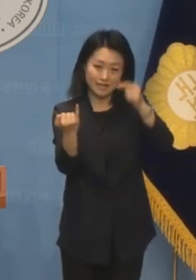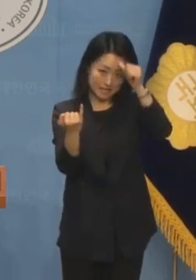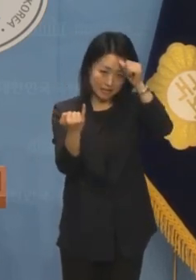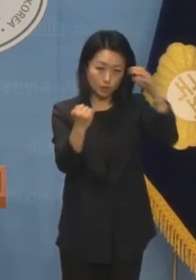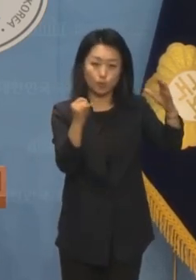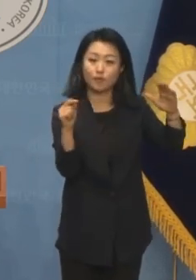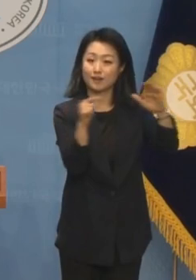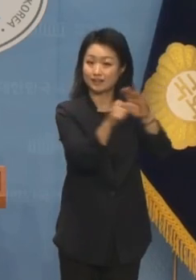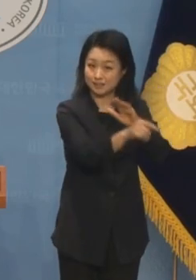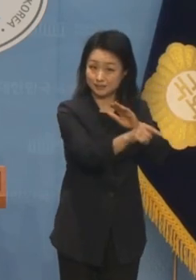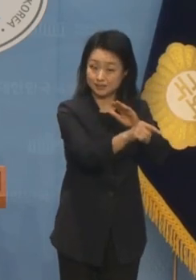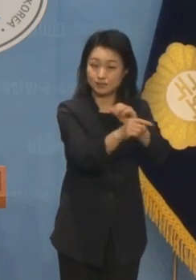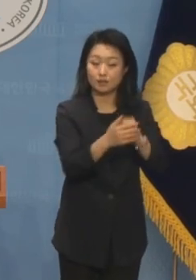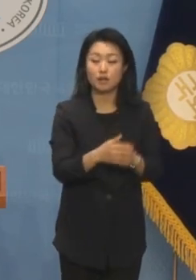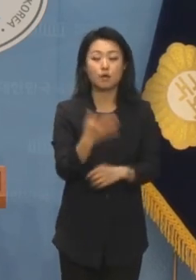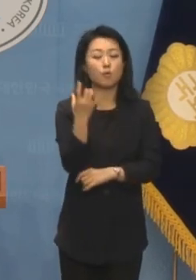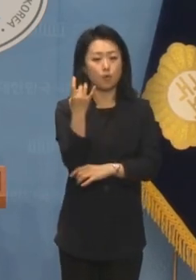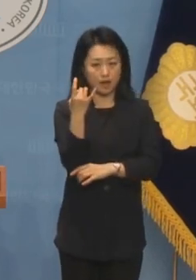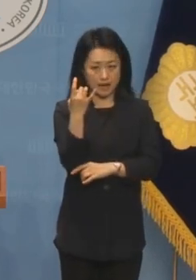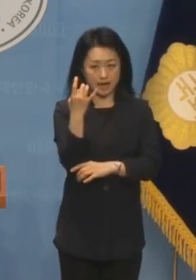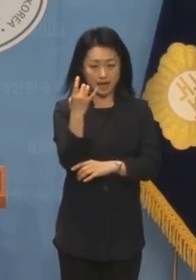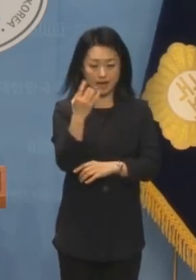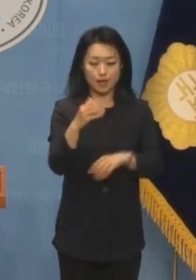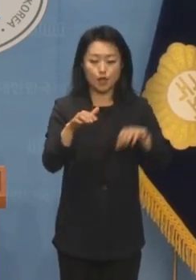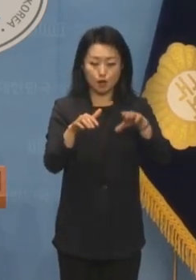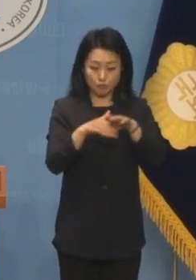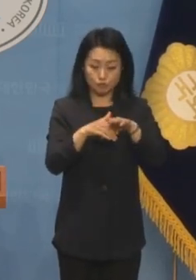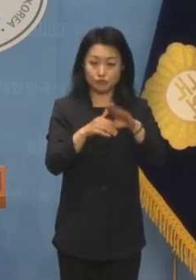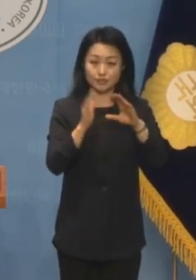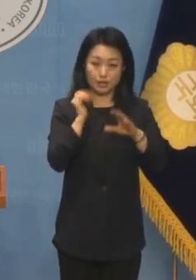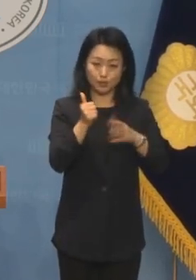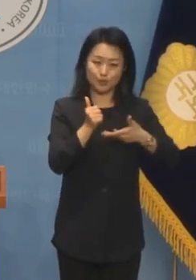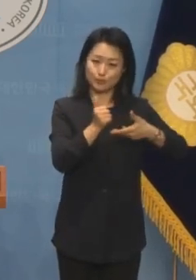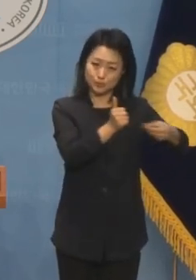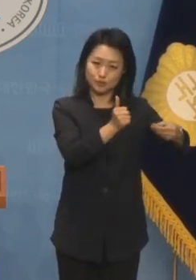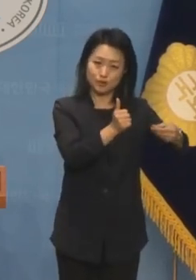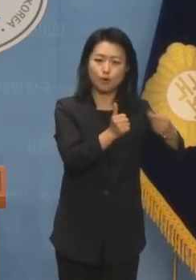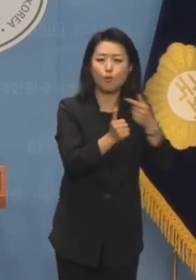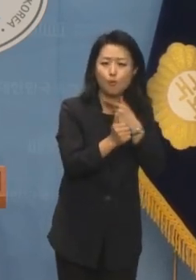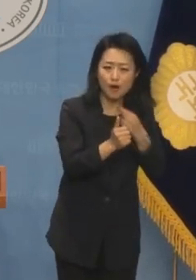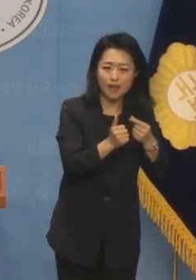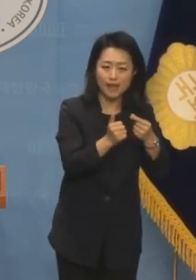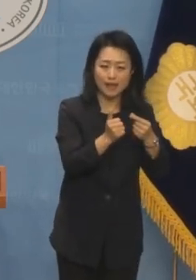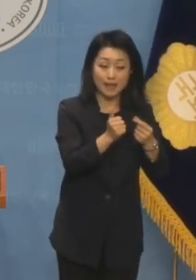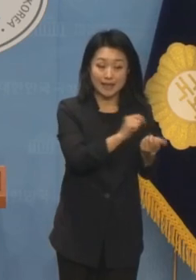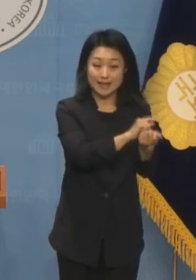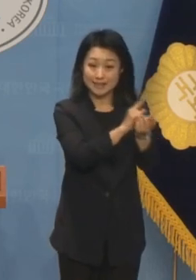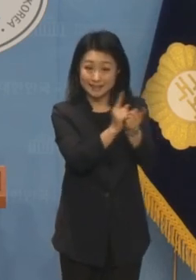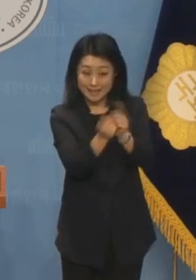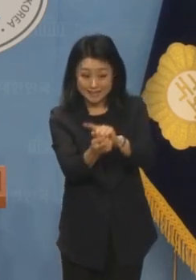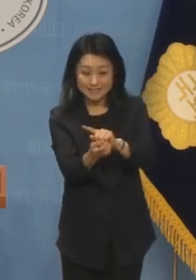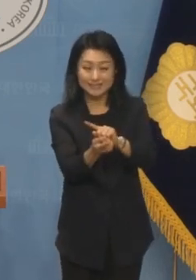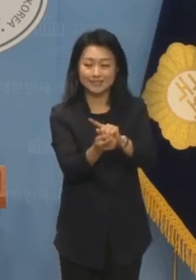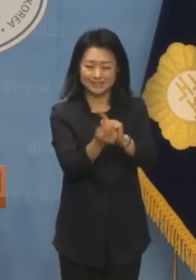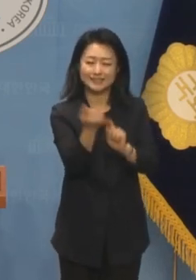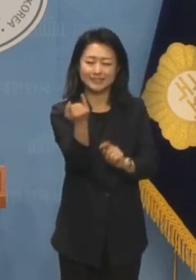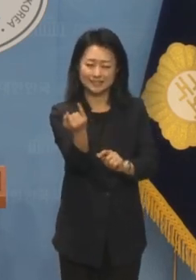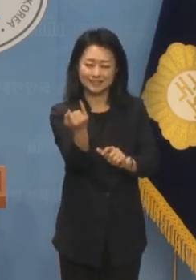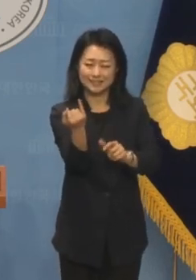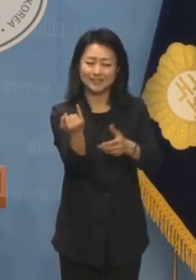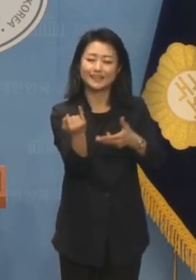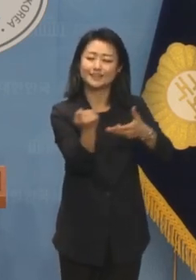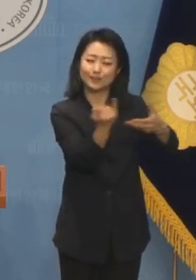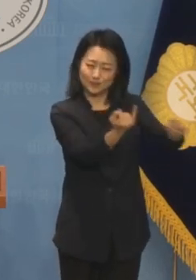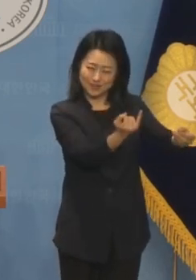회고록에는 인도 측에서 원래는 본인을 초청했다가 대통령이 못 오면 김 여사라도 방문해 줄 것을 요청해